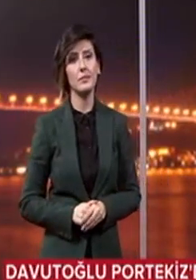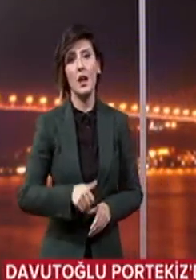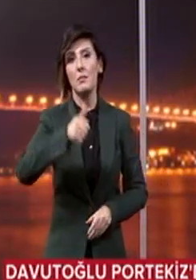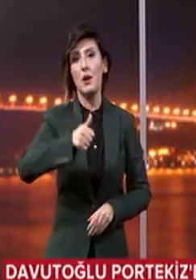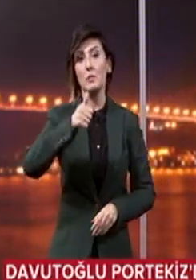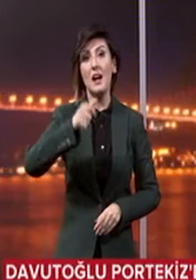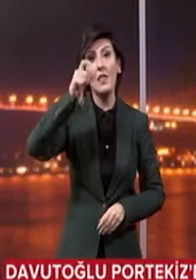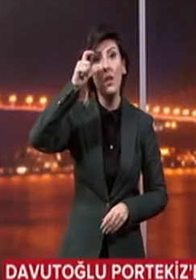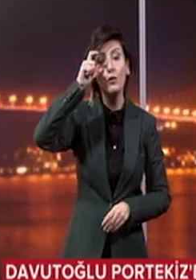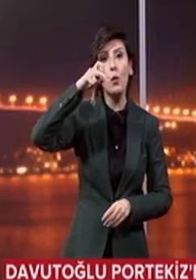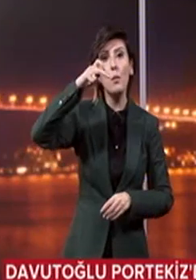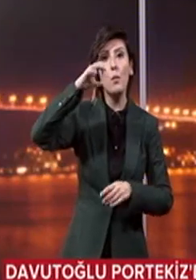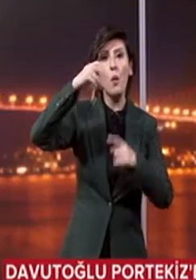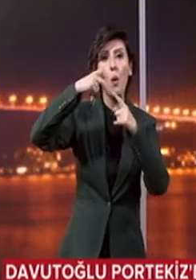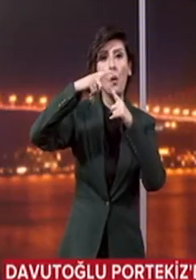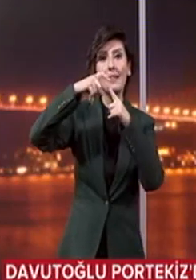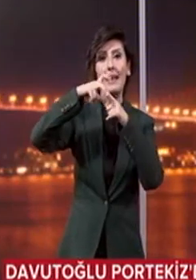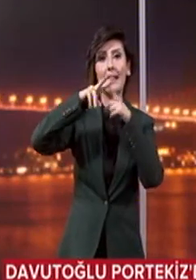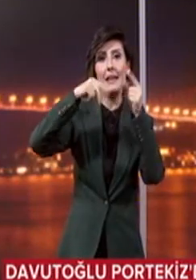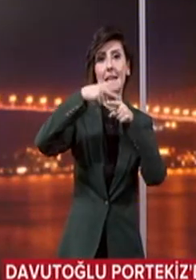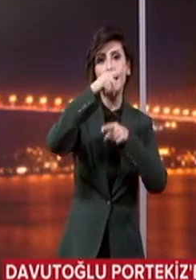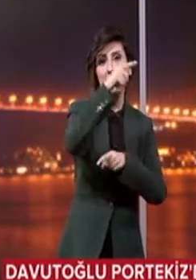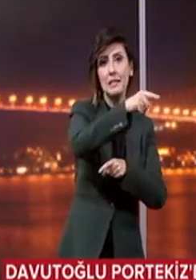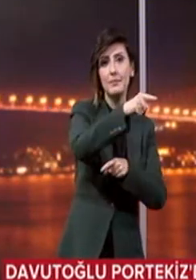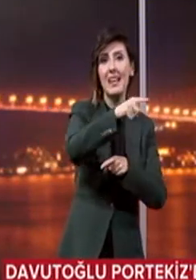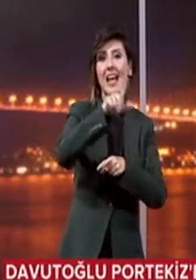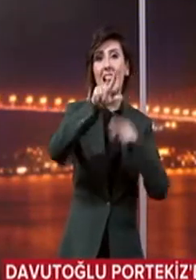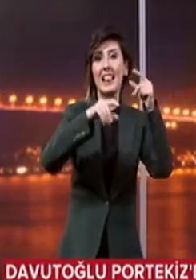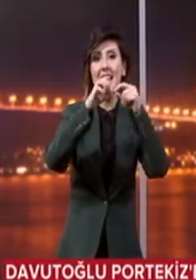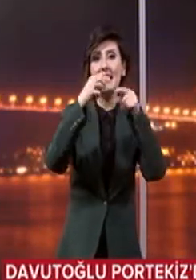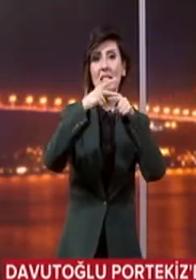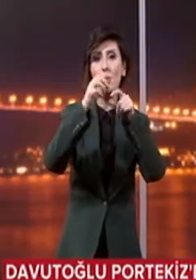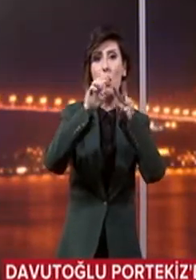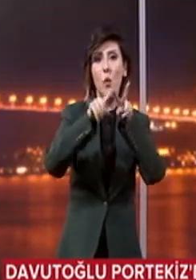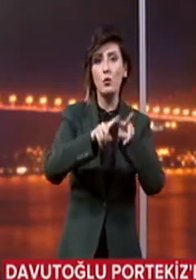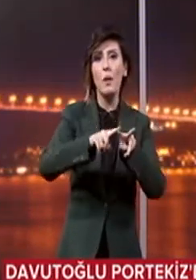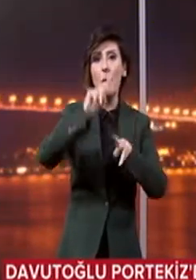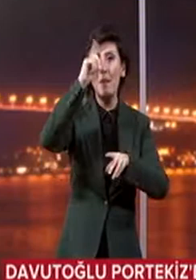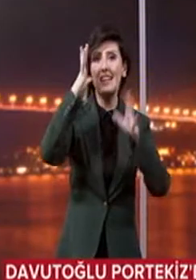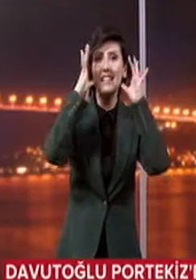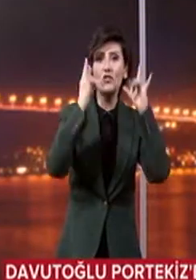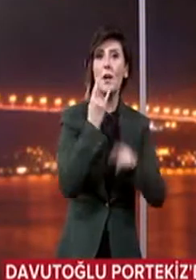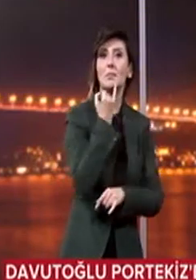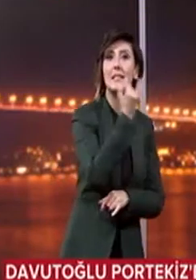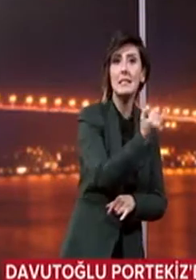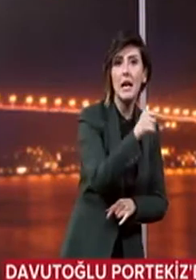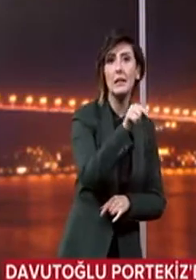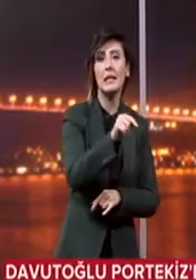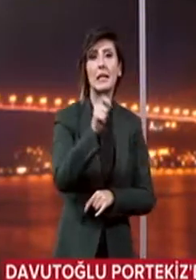Başbakan Ahmet Davutoğlu Portekiz'de. Davutoğlu, Lizbon'da ilk olarak Merkez Camii'ni ziyaret etti. Portekiz'deki İslam toplumu